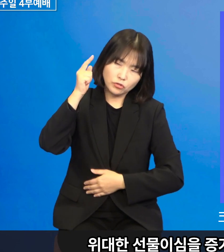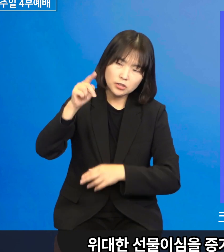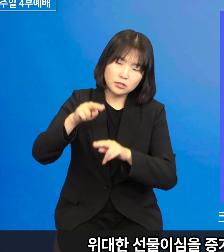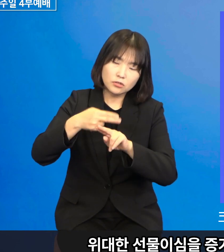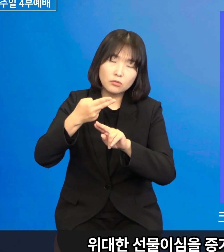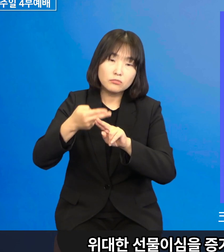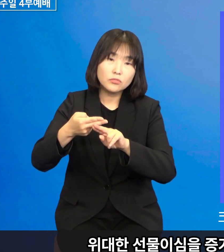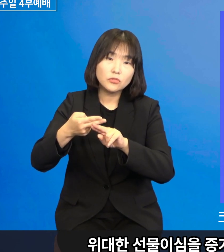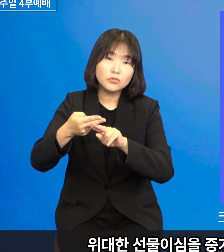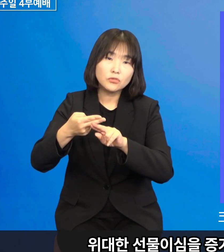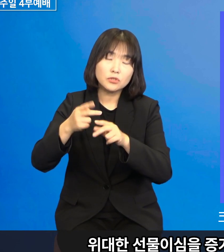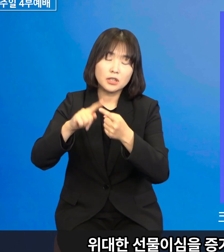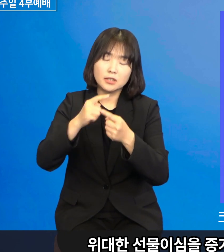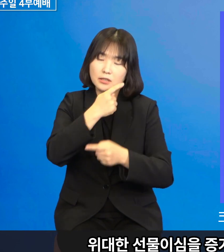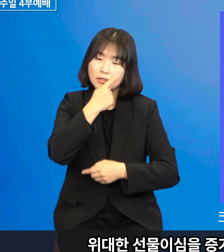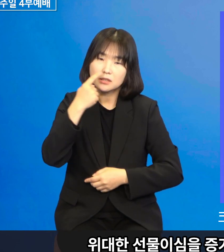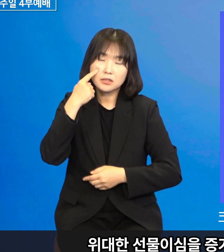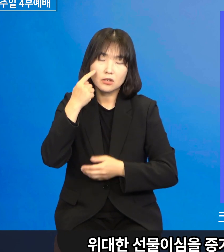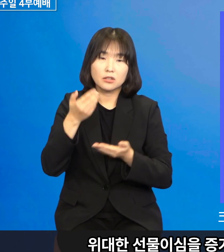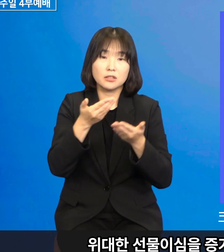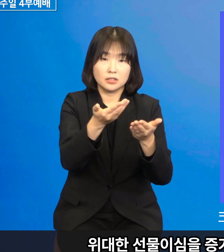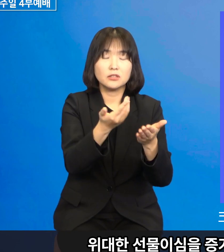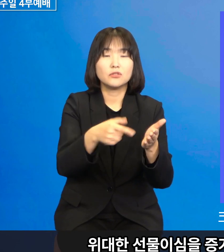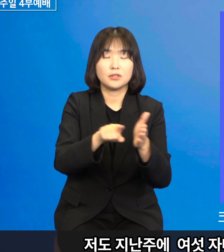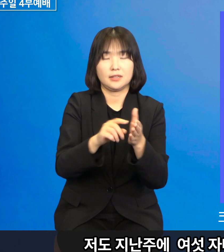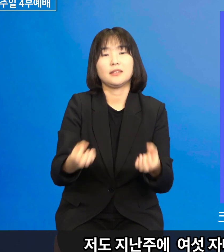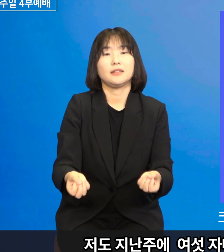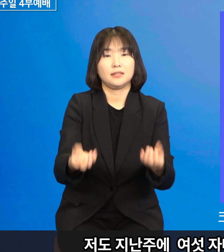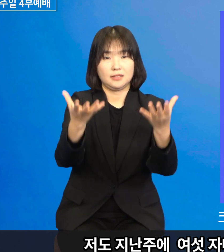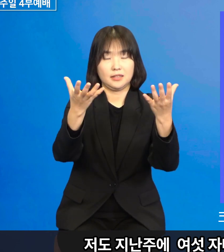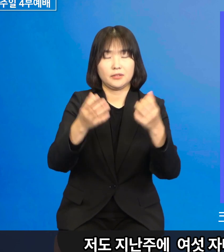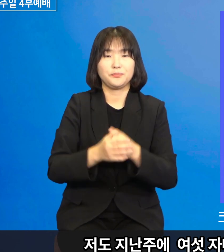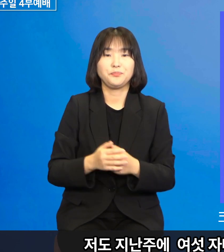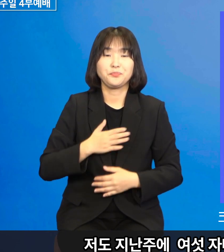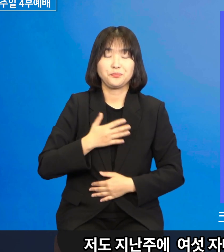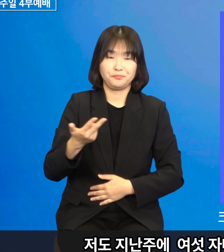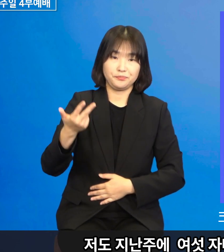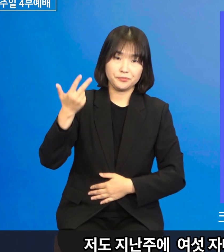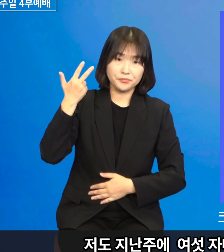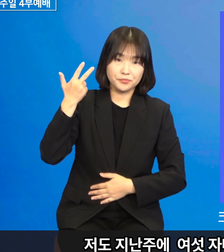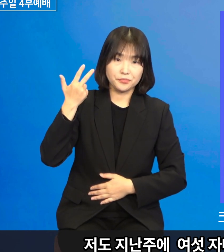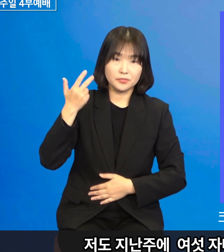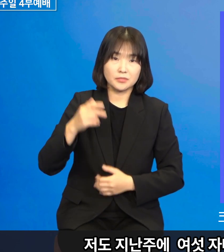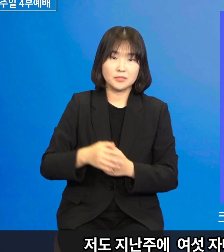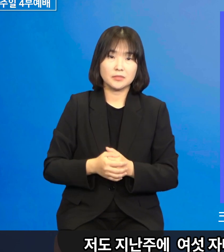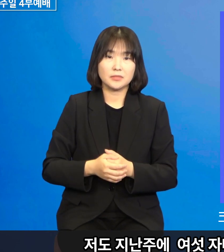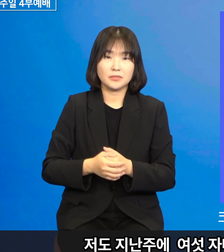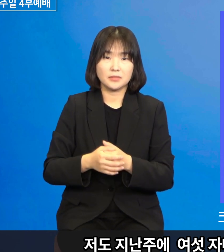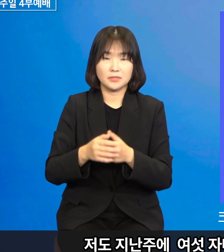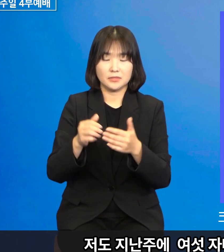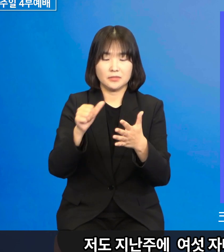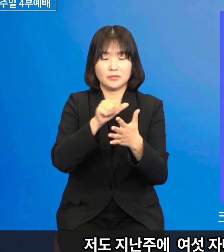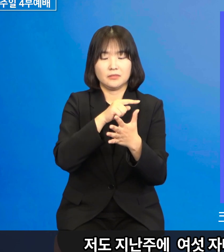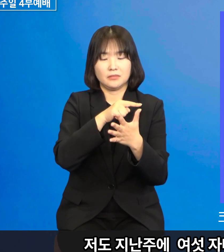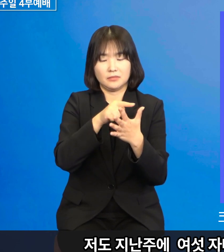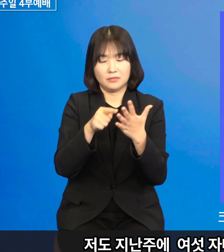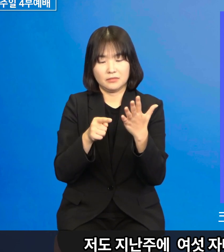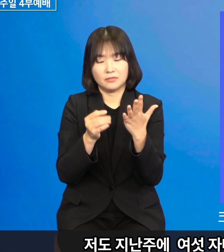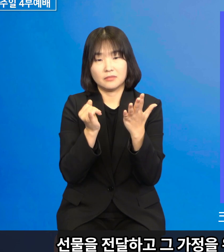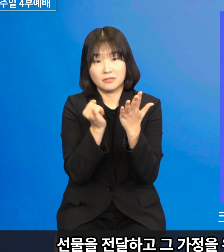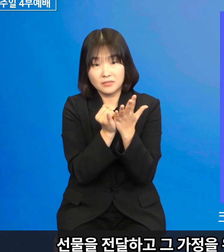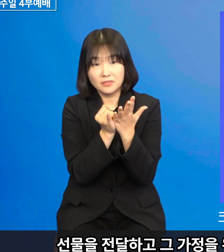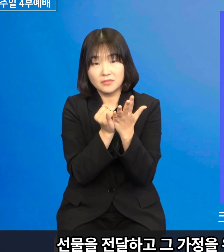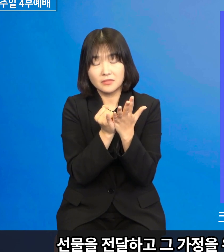선물이심을 증거하기 위한 그런 행사예요. 저도 지난주에 6 자매가 있는 가정에